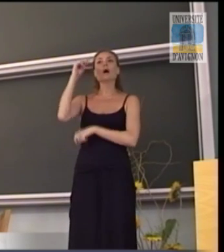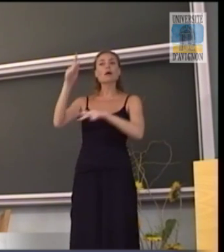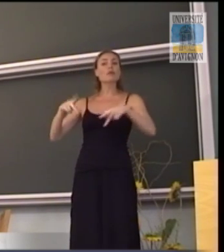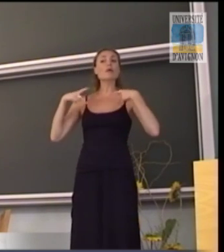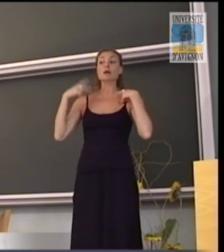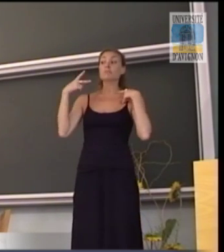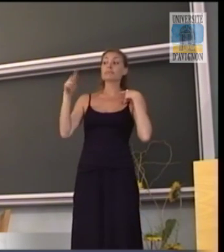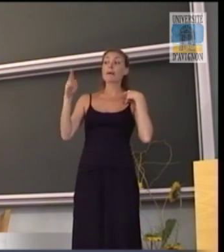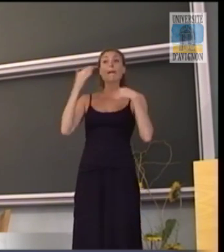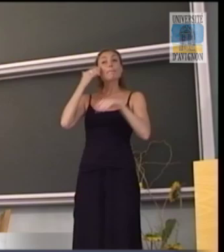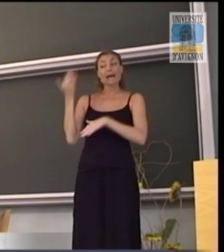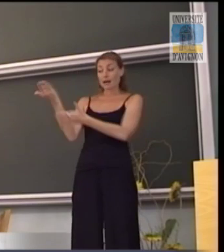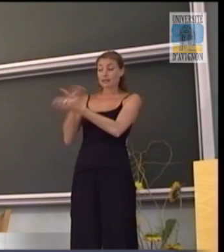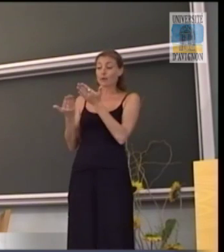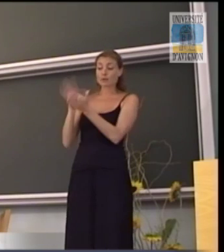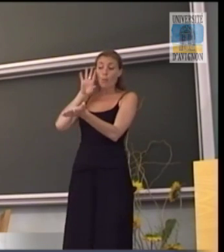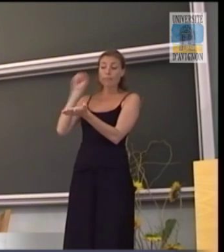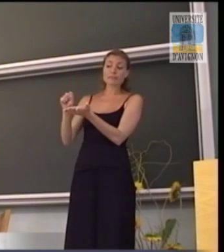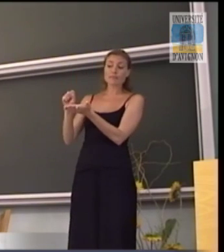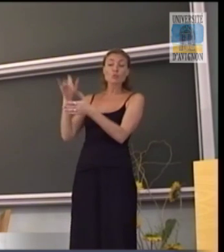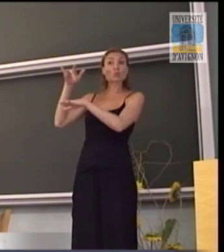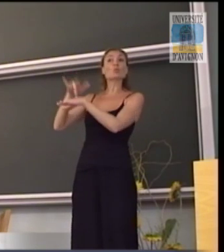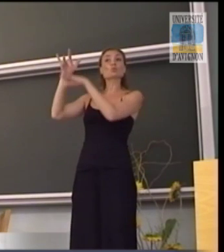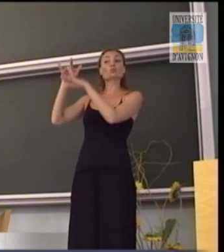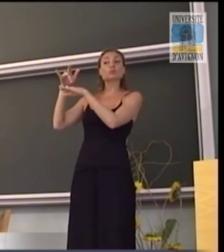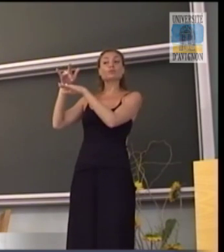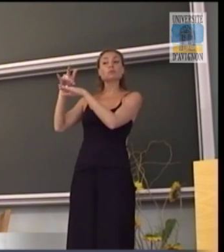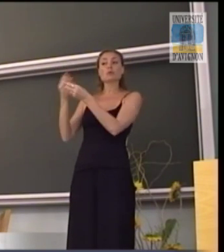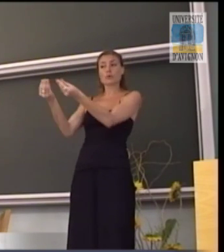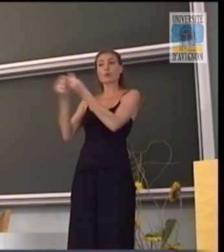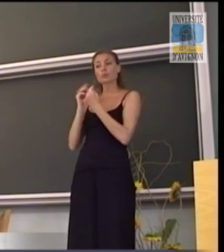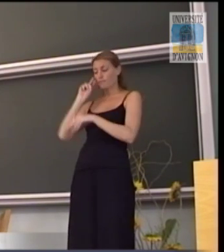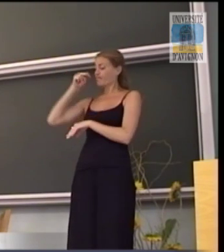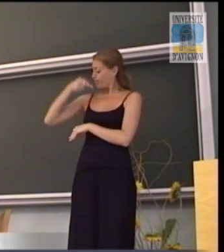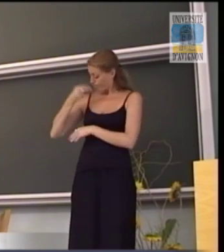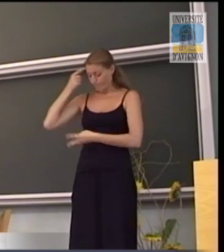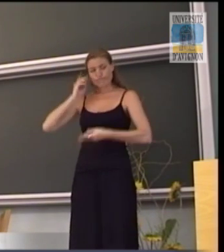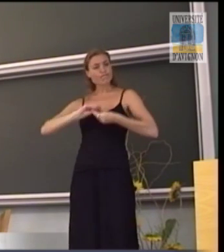que nous ramener à nous-mêmes, nous interroger sur